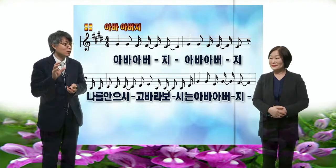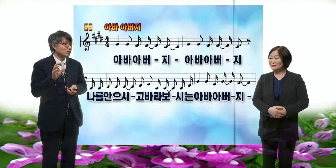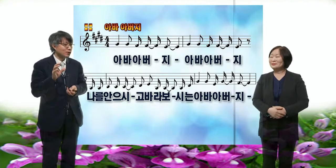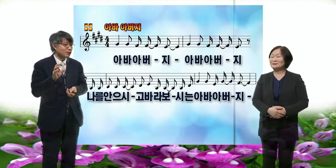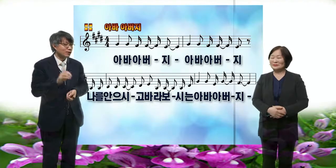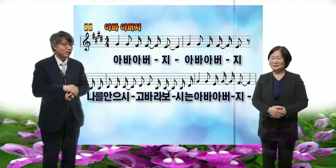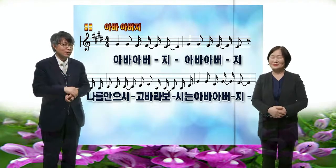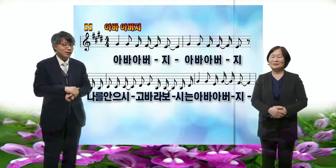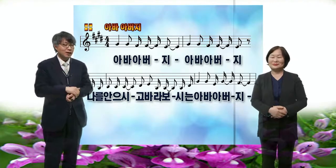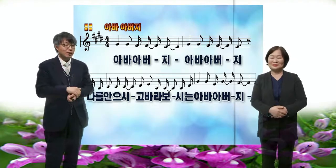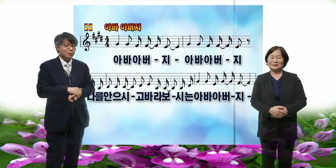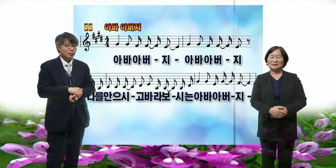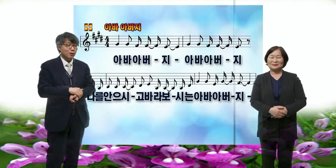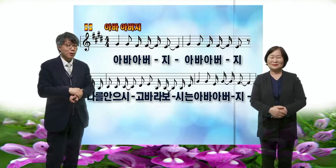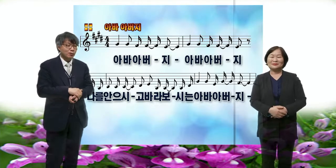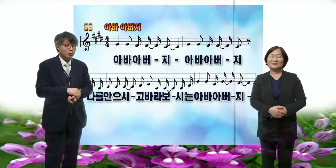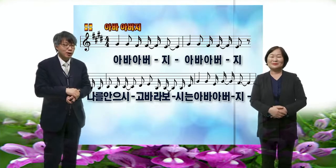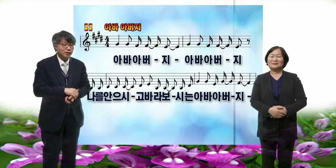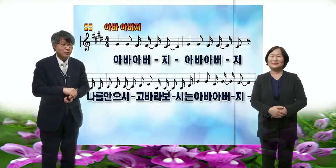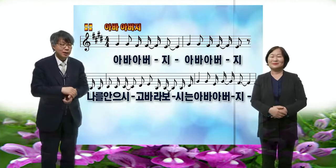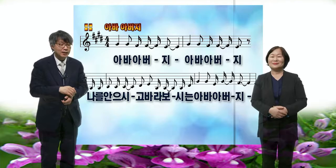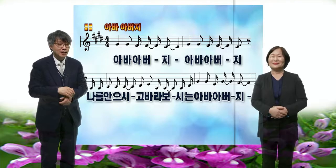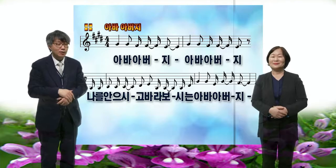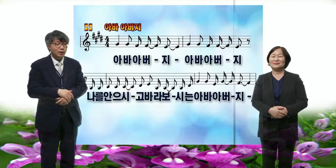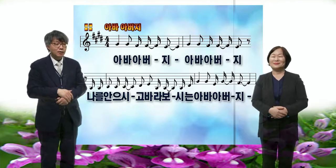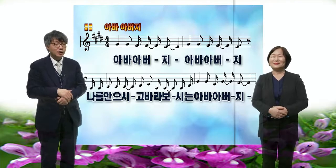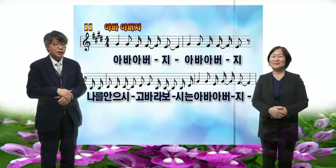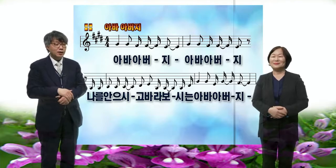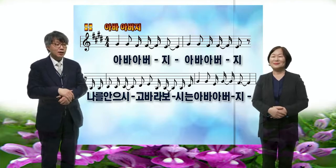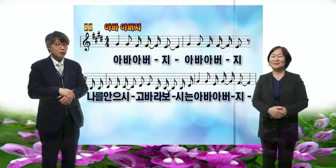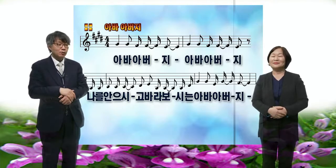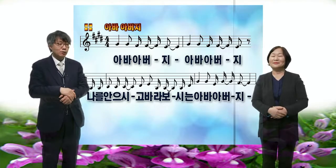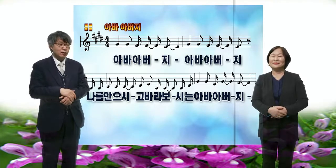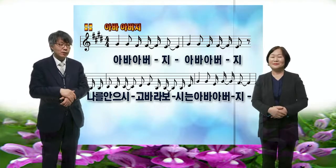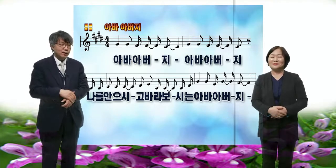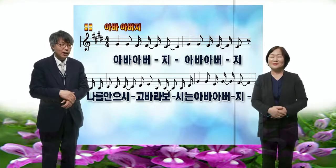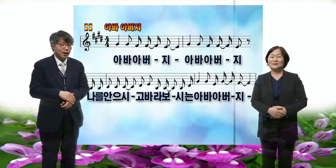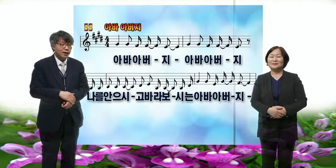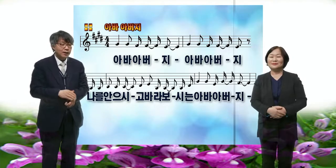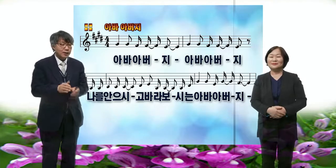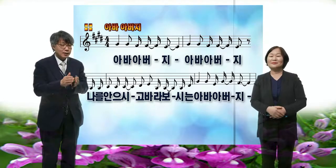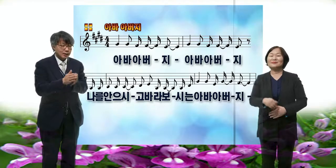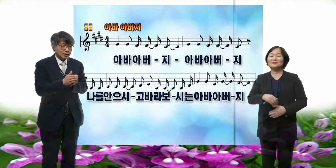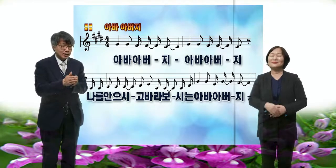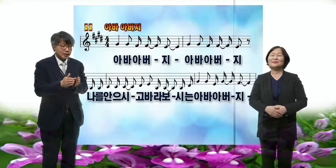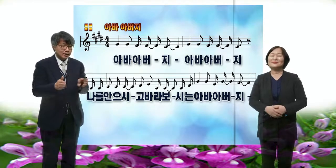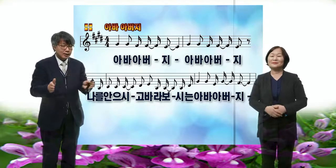중심으로 해서 같이 한번 배워보도록 하겠습니다. 같이 한번 찬양을 불러보겠습니다.